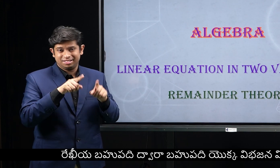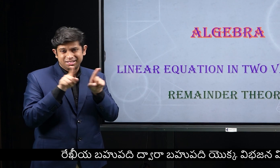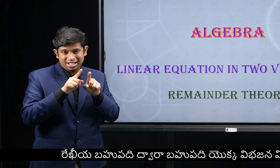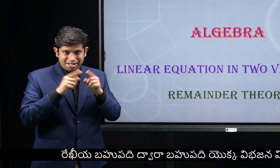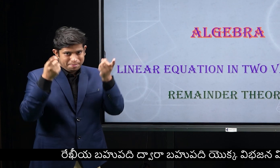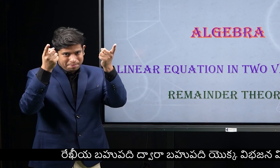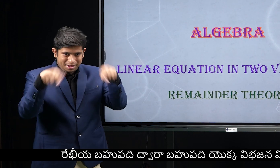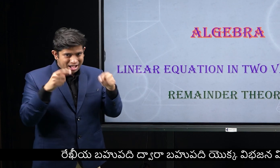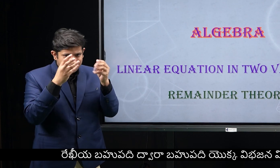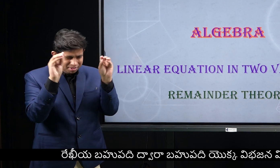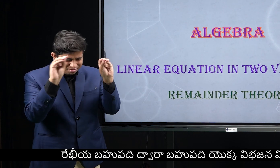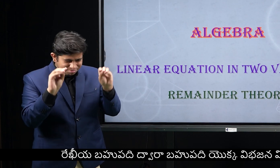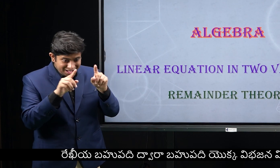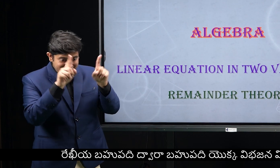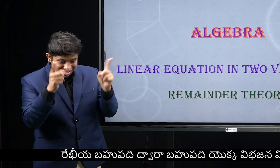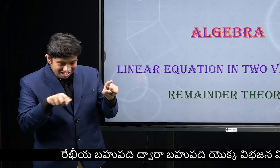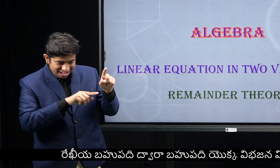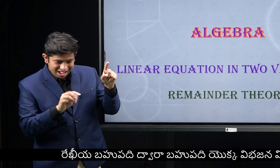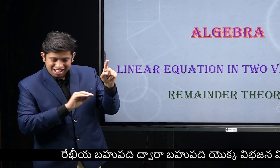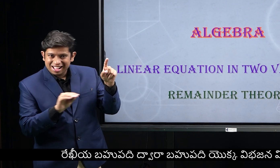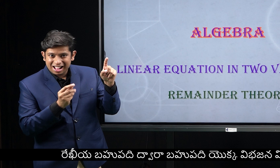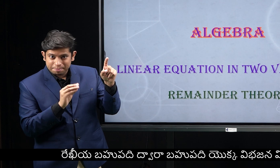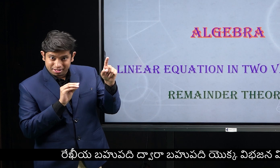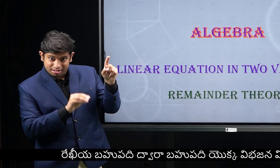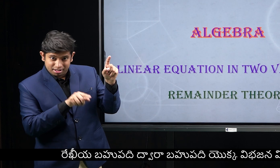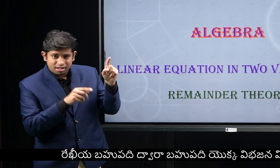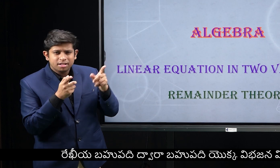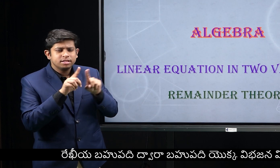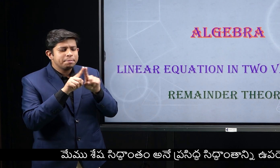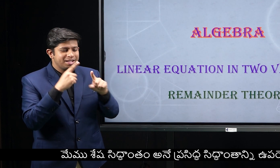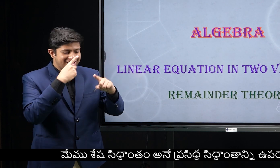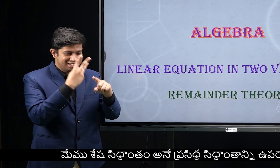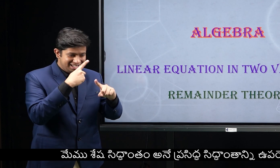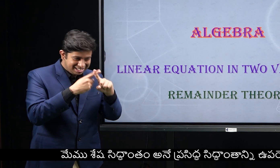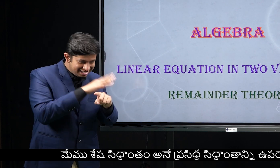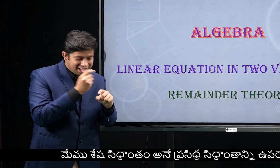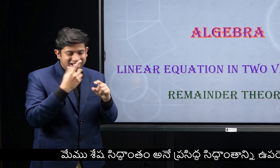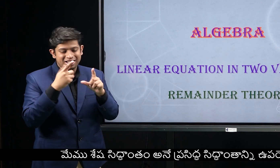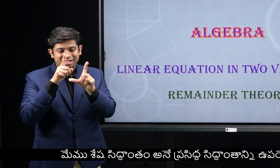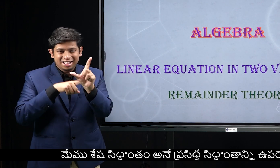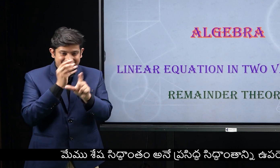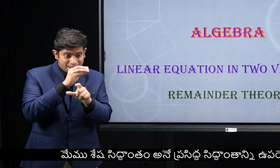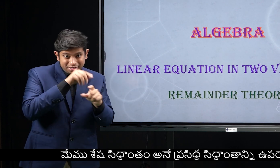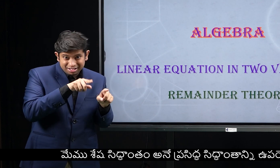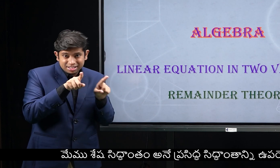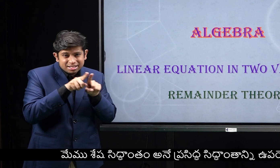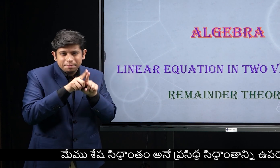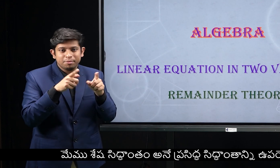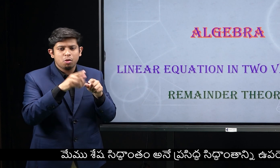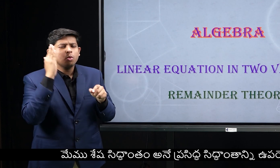రేఖీయ బహుపది ద్వారా బహుపది యొక్క విభజన విషయంలో మనం శేష సిద్ధాంతం అనే ప్రసిద్ధ సిద్ధాంతాన్ని